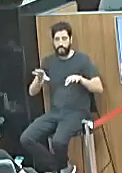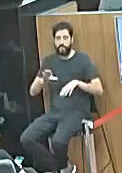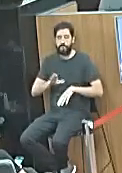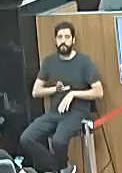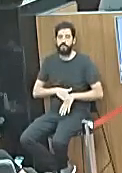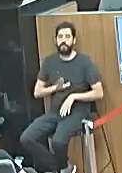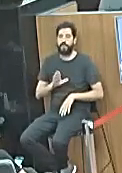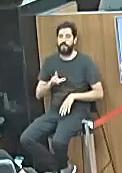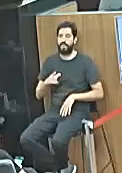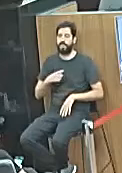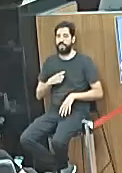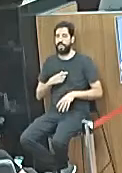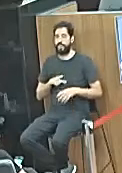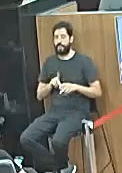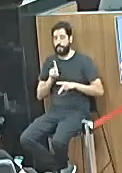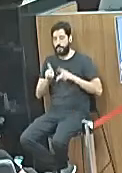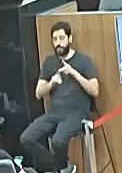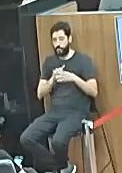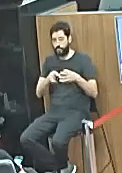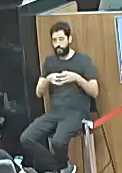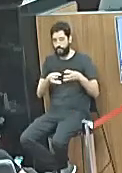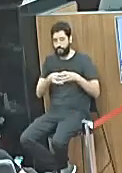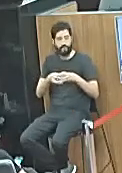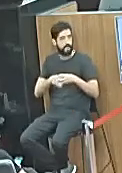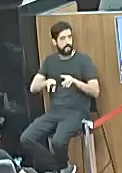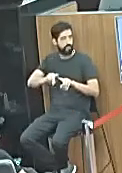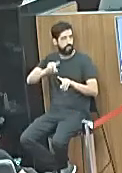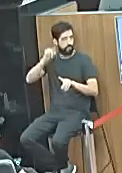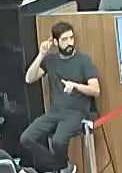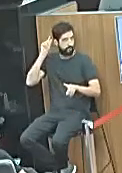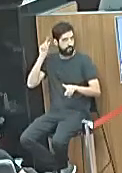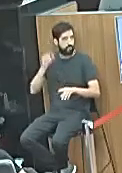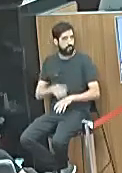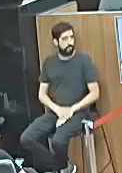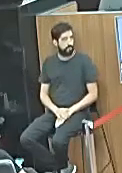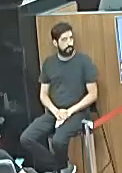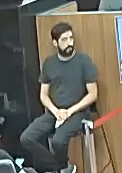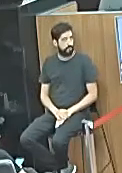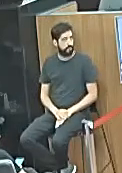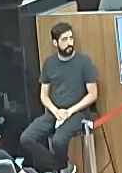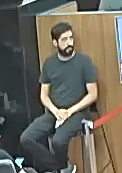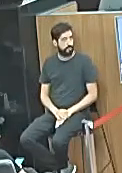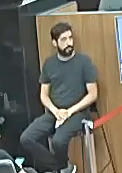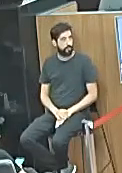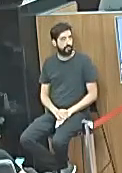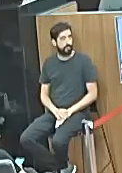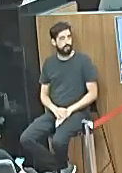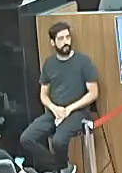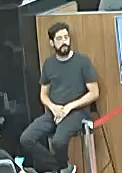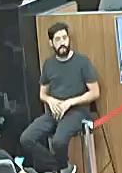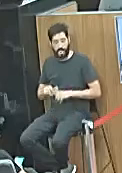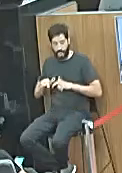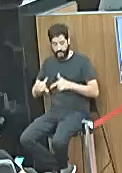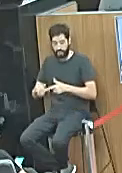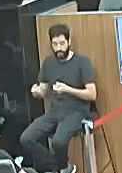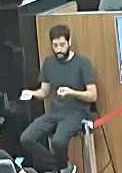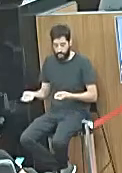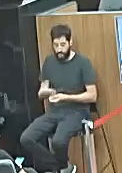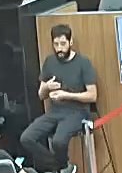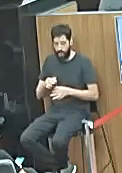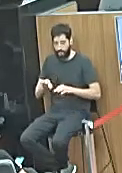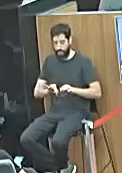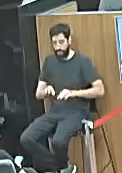de povos e comunidades tradicionais criar a ação nova no âmbito do programa 067